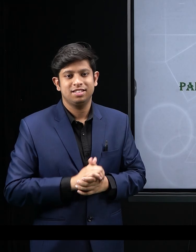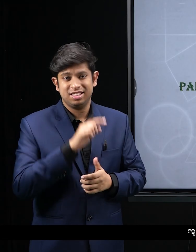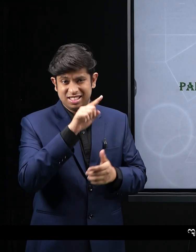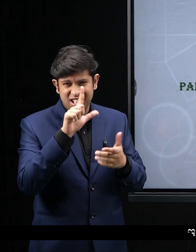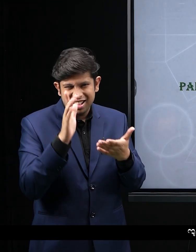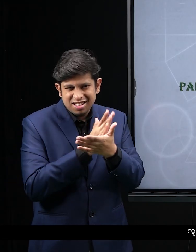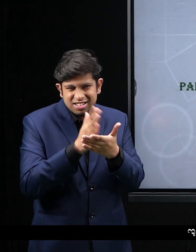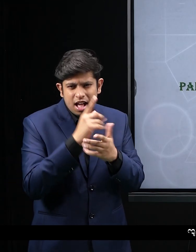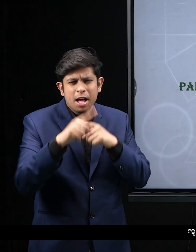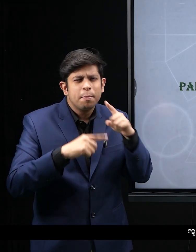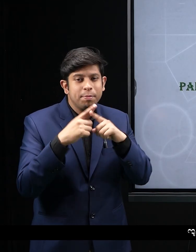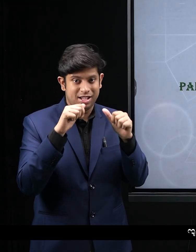ಇಂದಿನ ಅಧಿವೇಶನಕ್ಕೆ ಸ್ವಾಗತ.